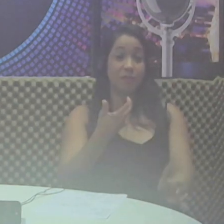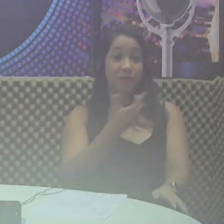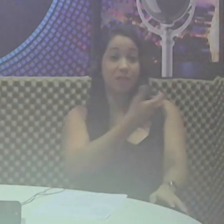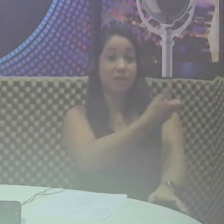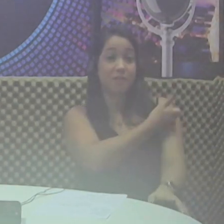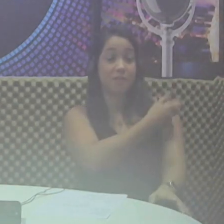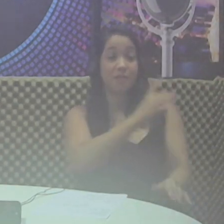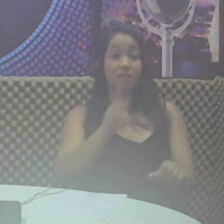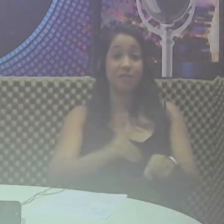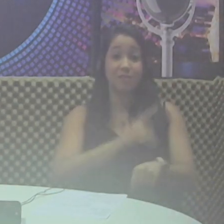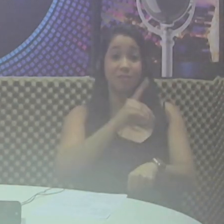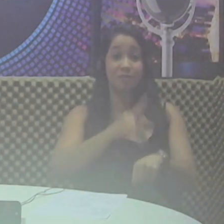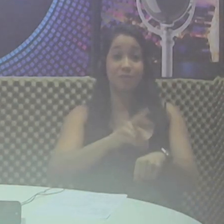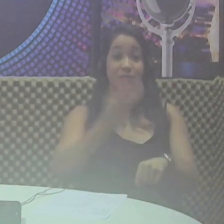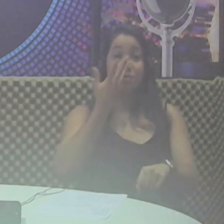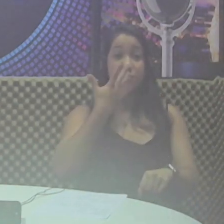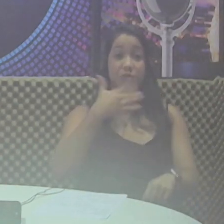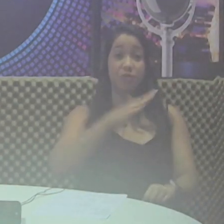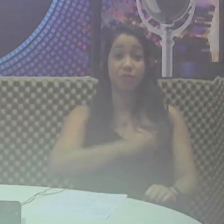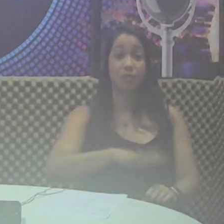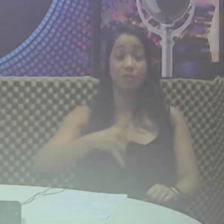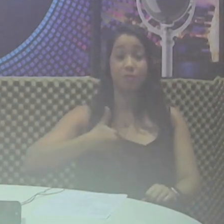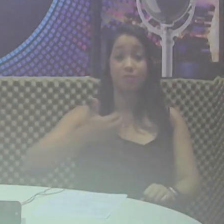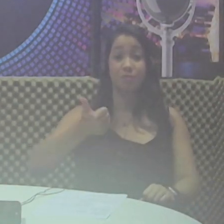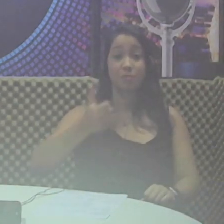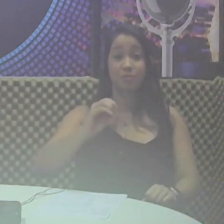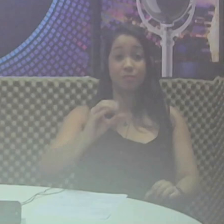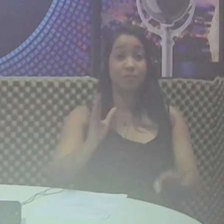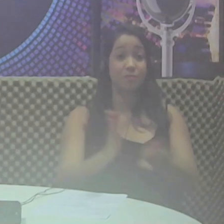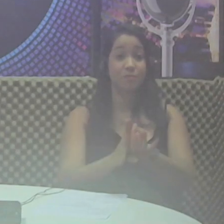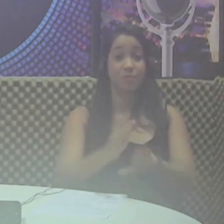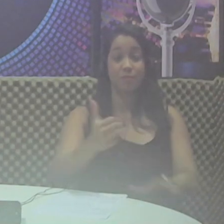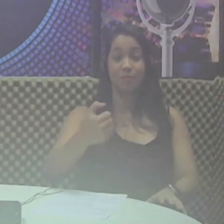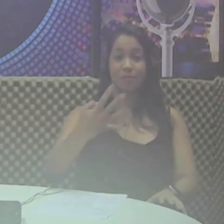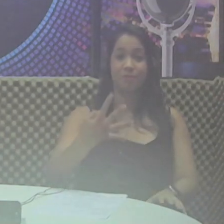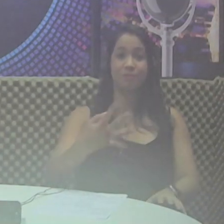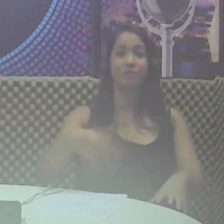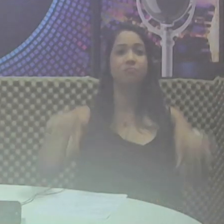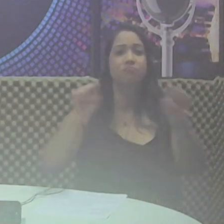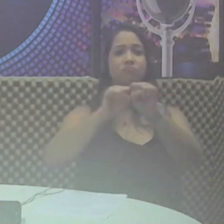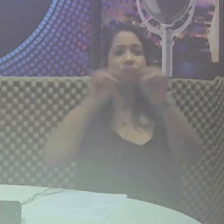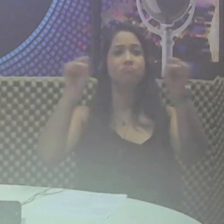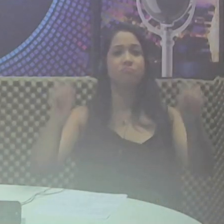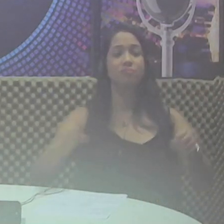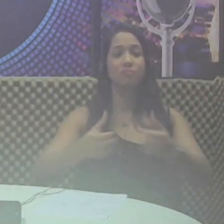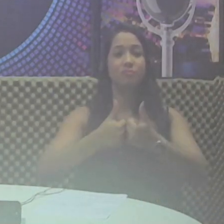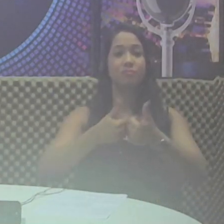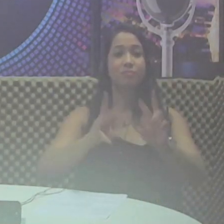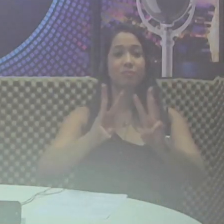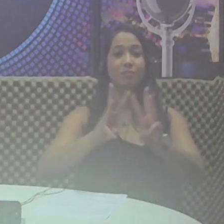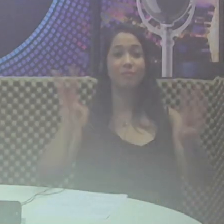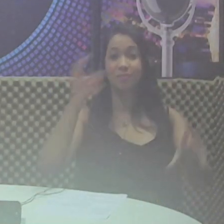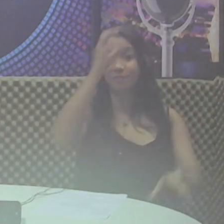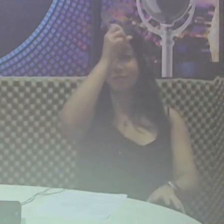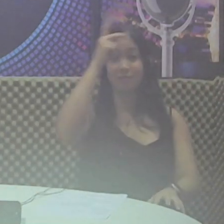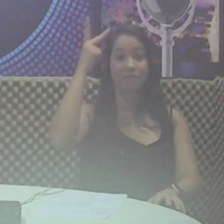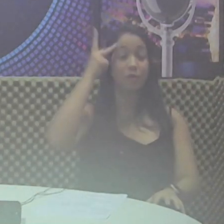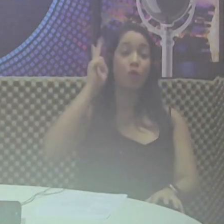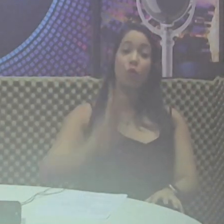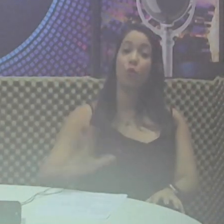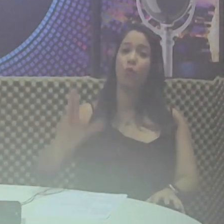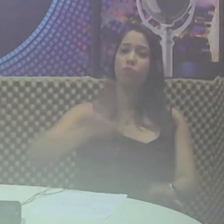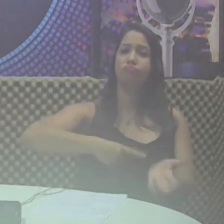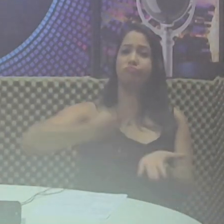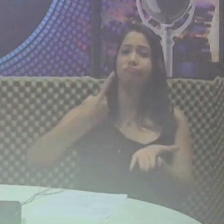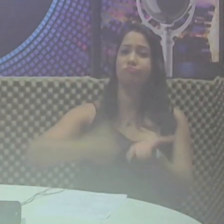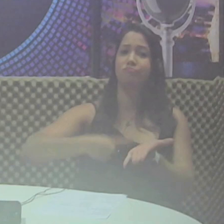dengue de crianças de 10 a 14 anos. O sistema está disponível no portal da Prefeitura de Uberlândia para